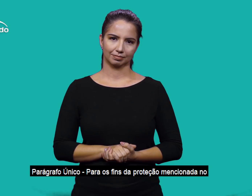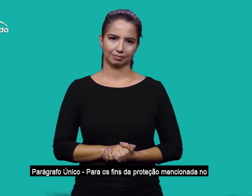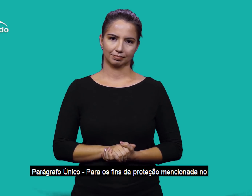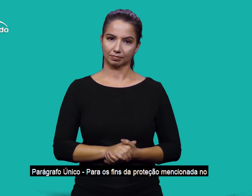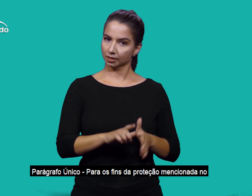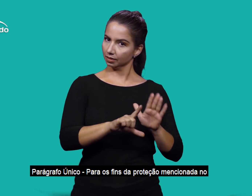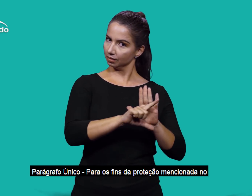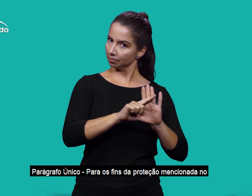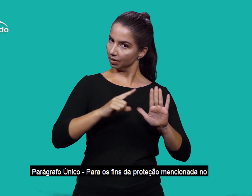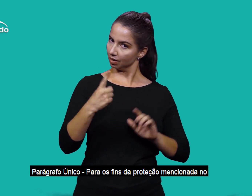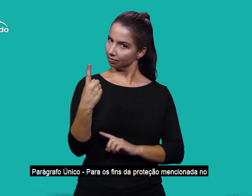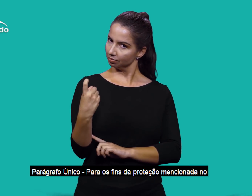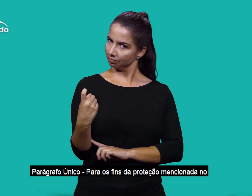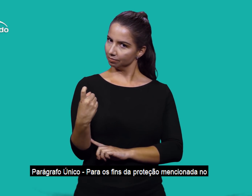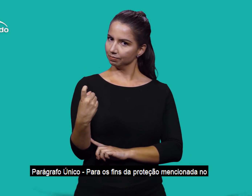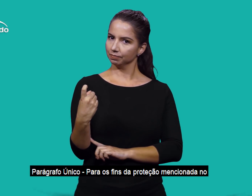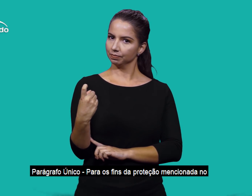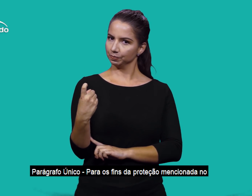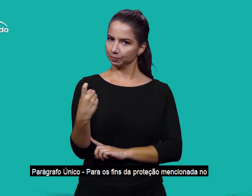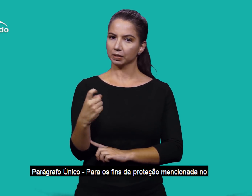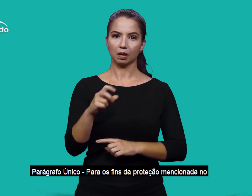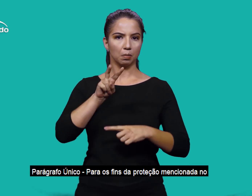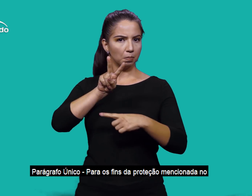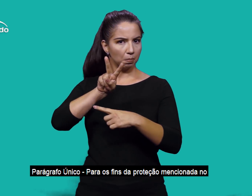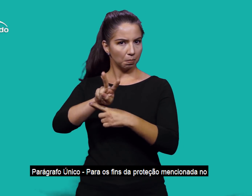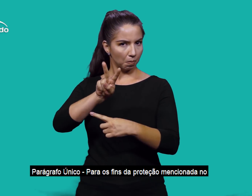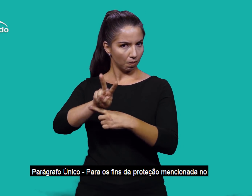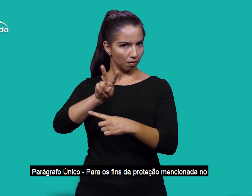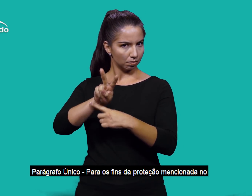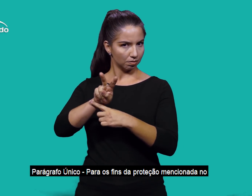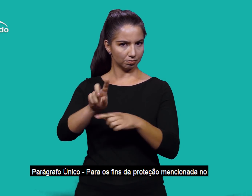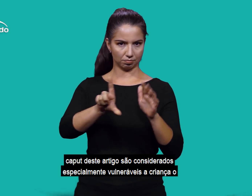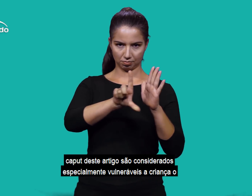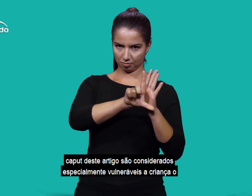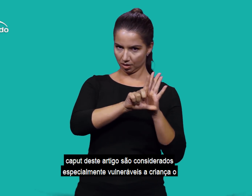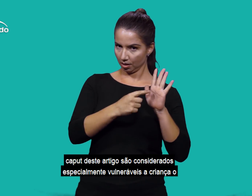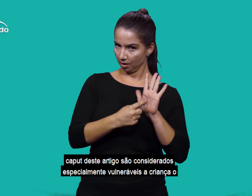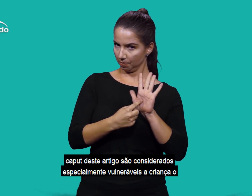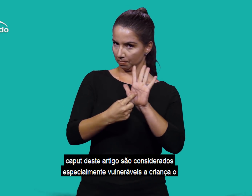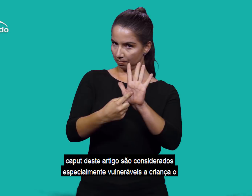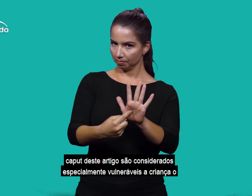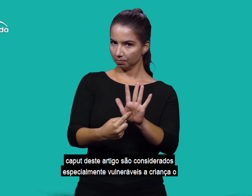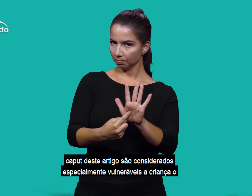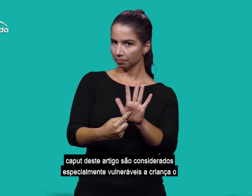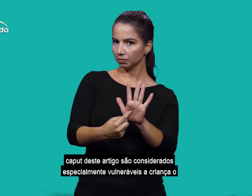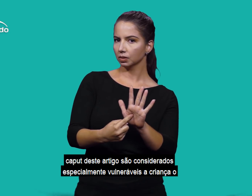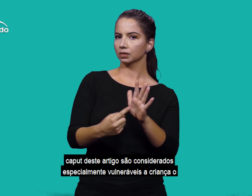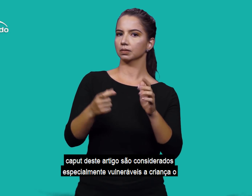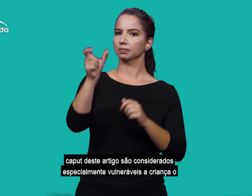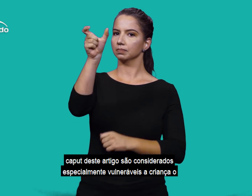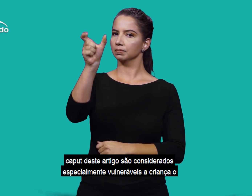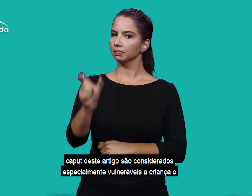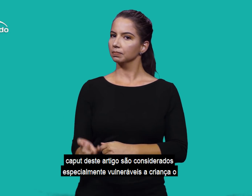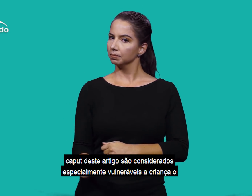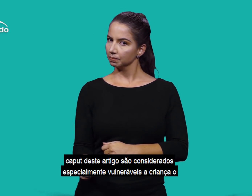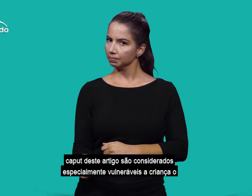parágrafo único para os fins da proteção mencionada no caput deste artigo são considerados especialmente